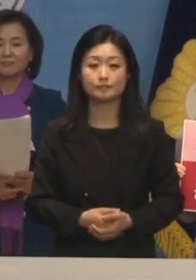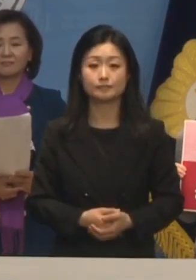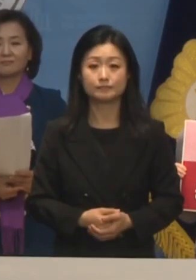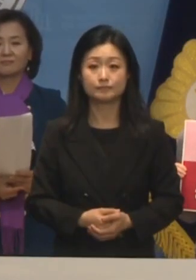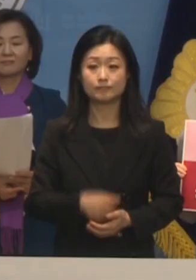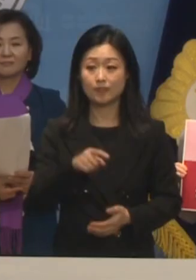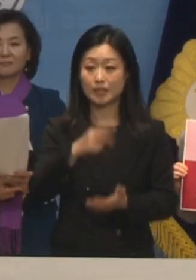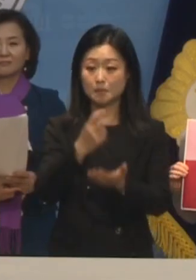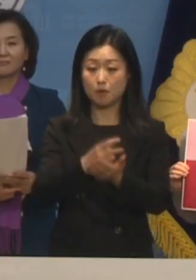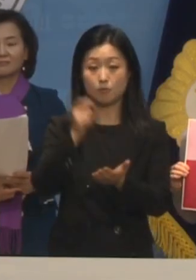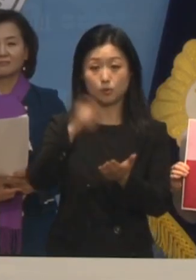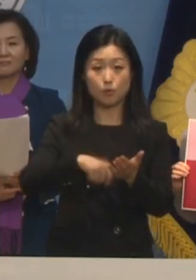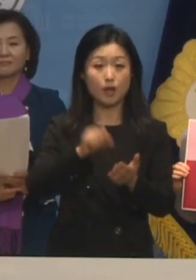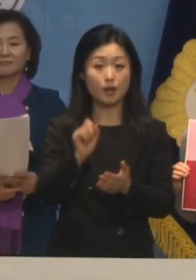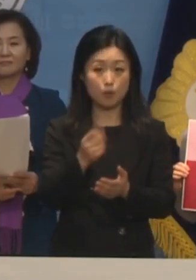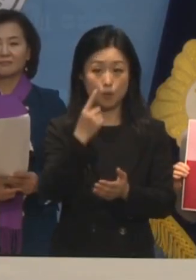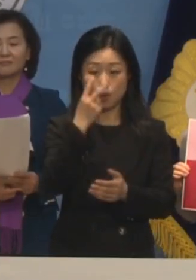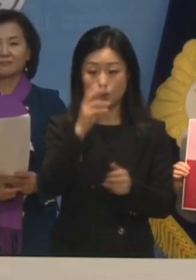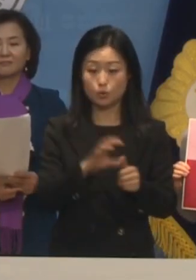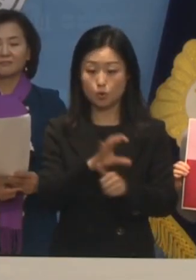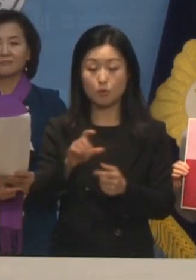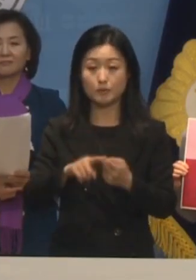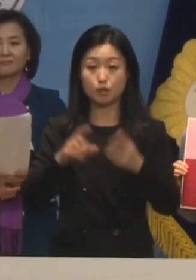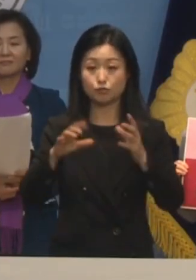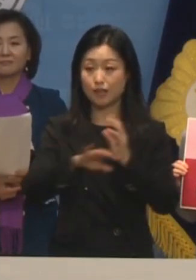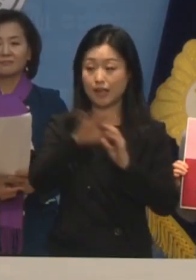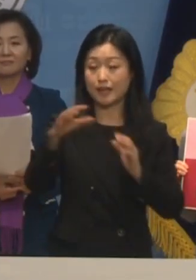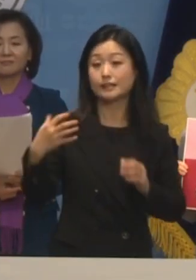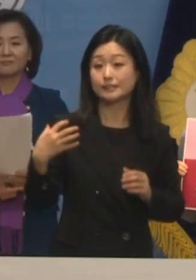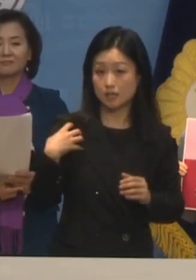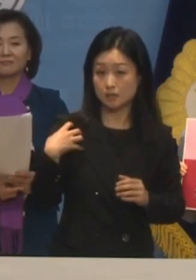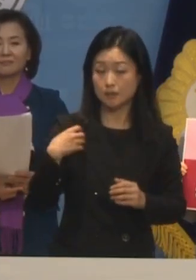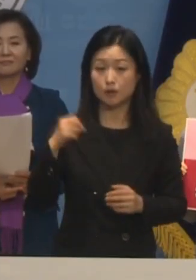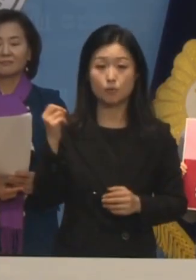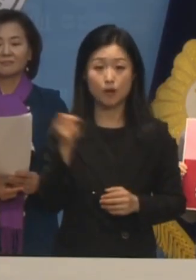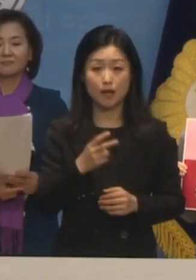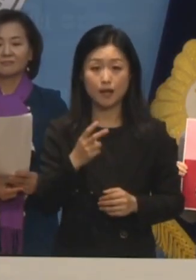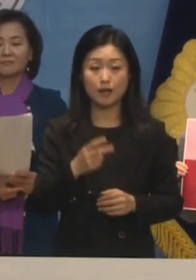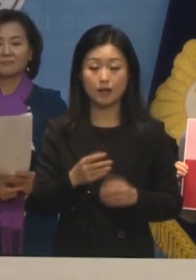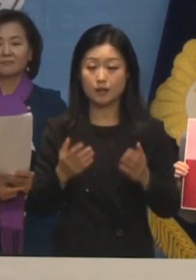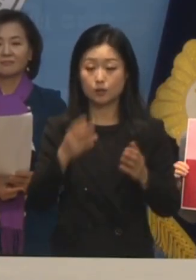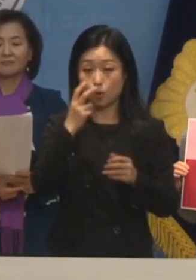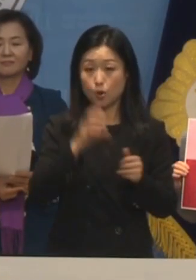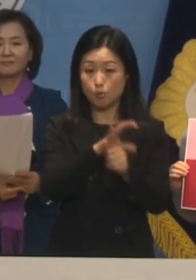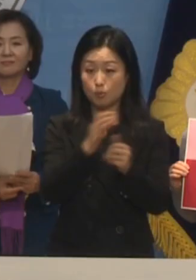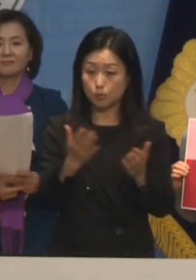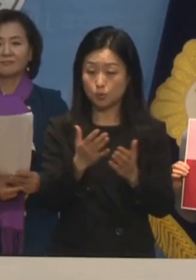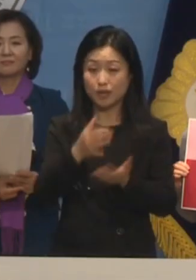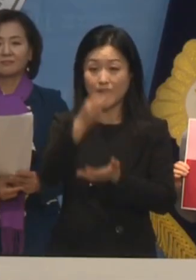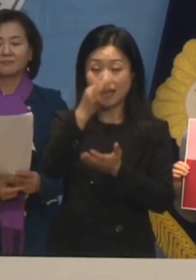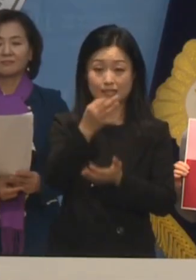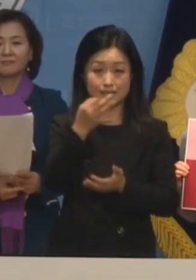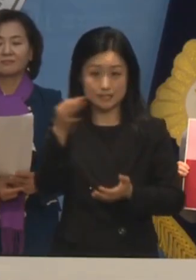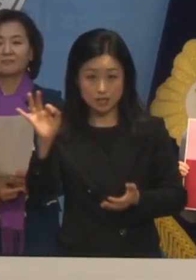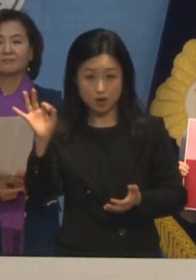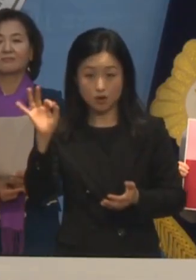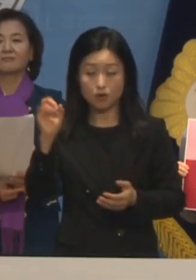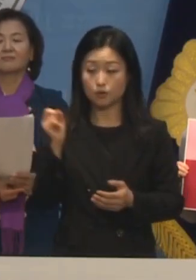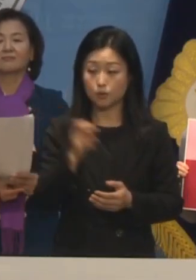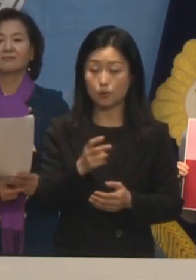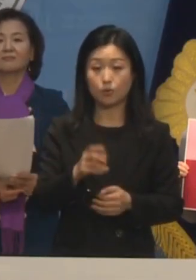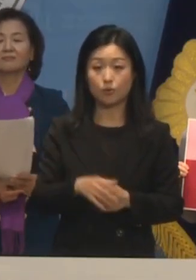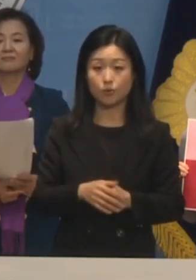이 법안의 통과로 돌봄에 대한 국가 책임 강화, 돌봄 노동의 가치 인정과 돌봄 노동자의